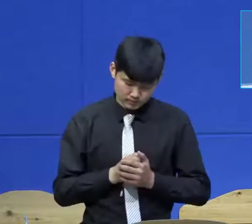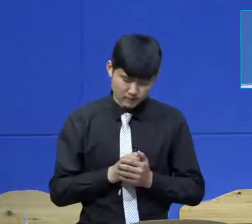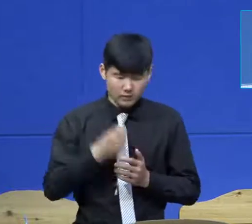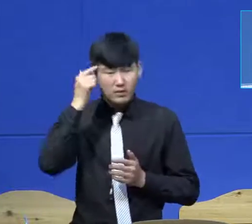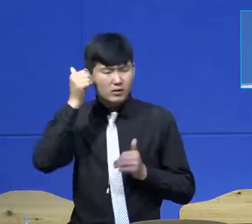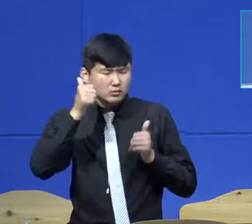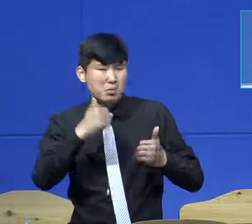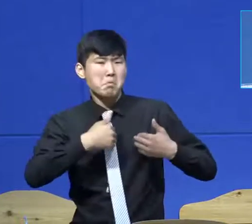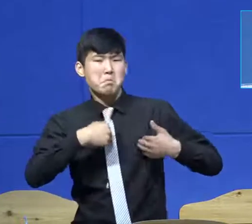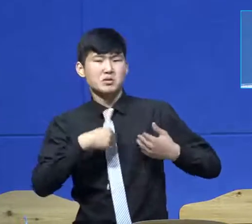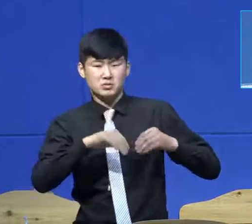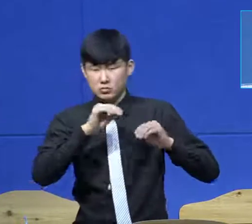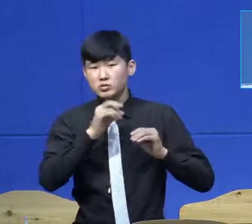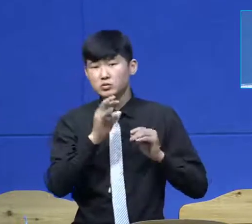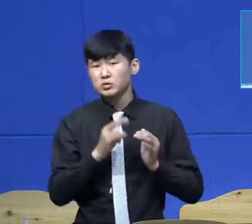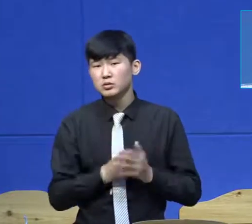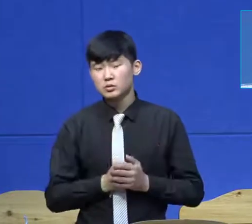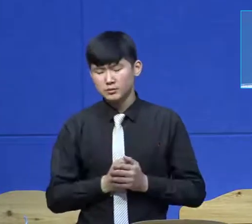маш мундаг багш нь болдог.